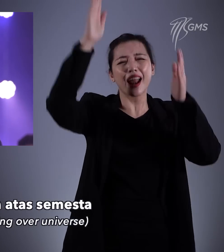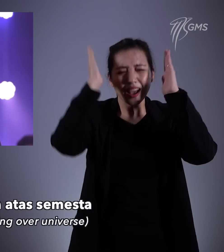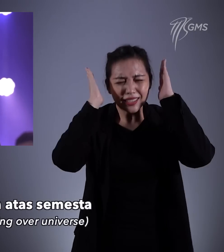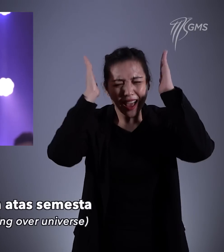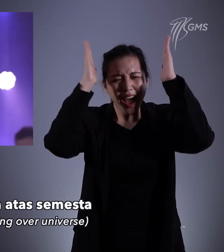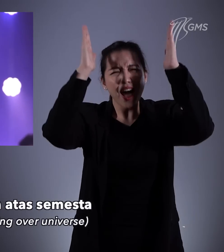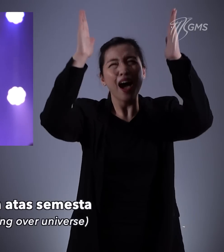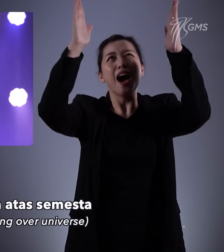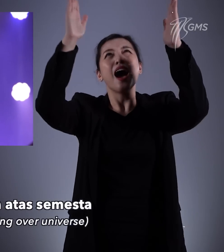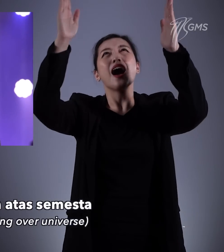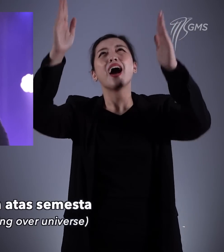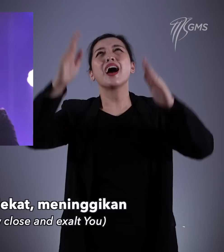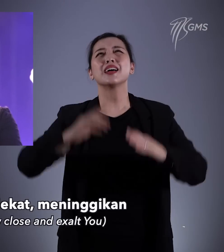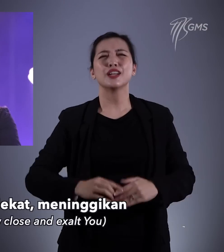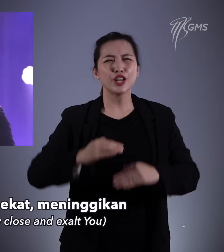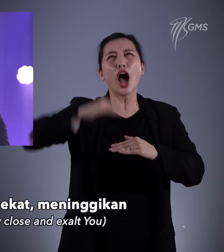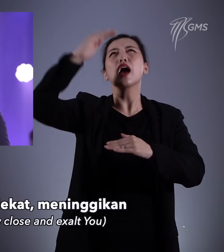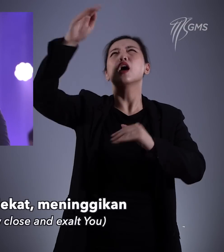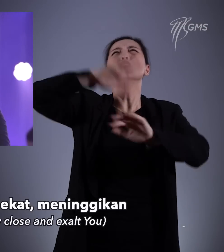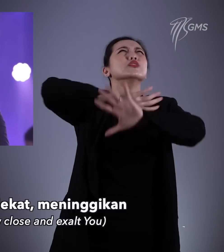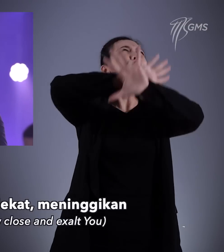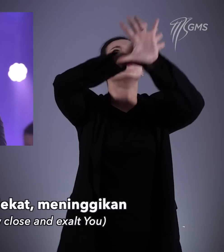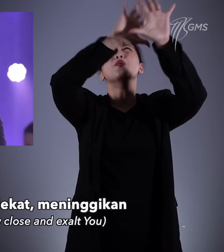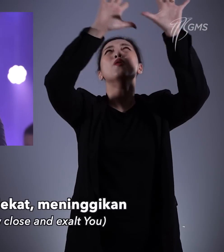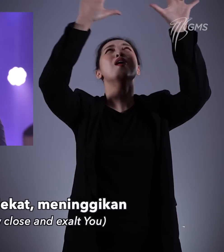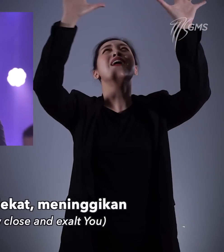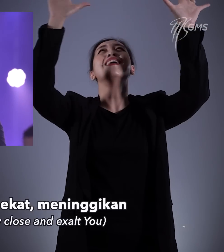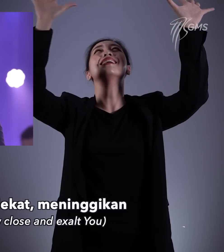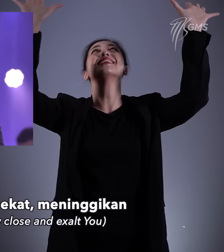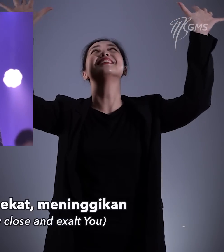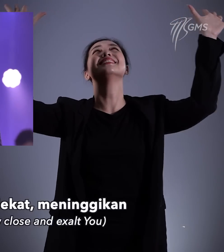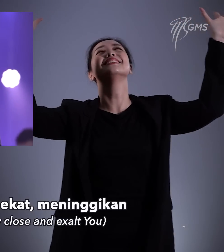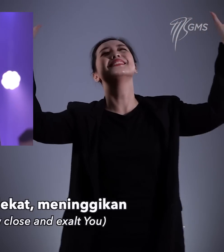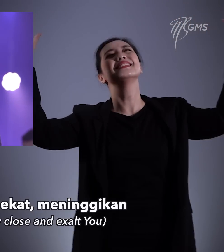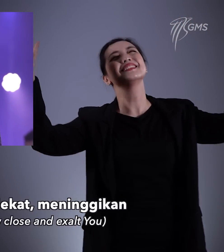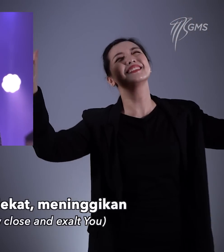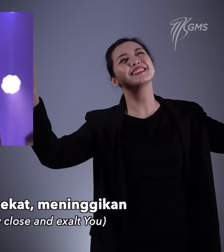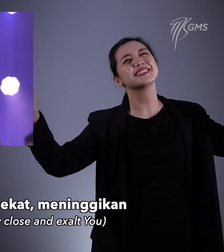Kaulah Raja atas semesta.